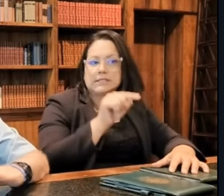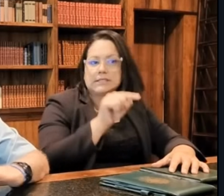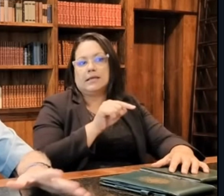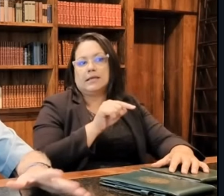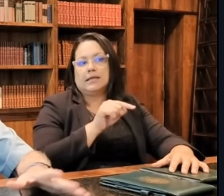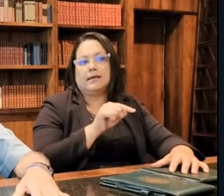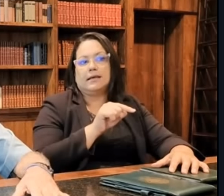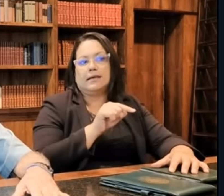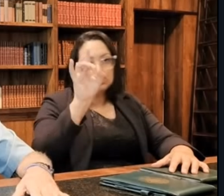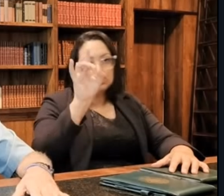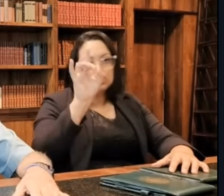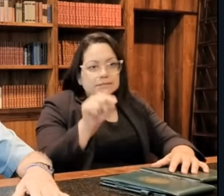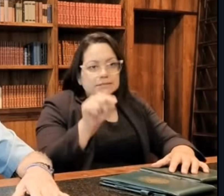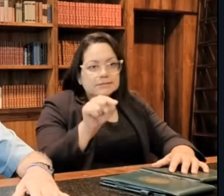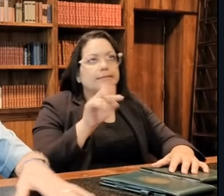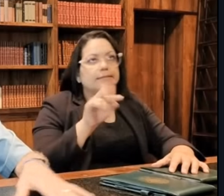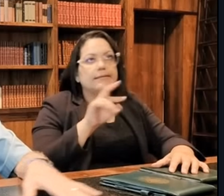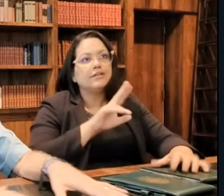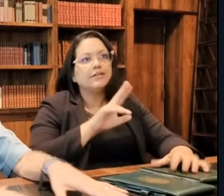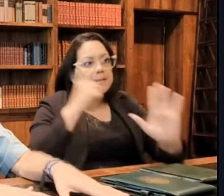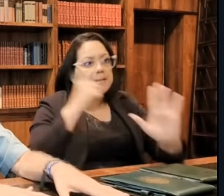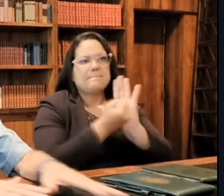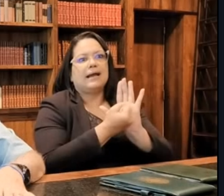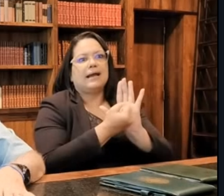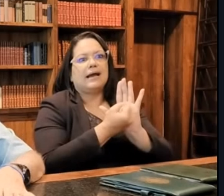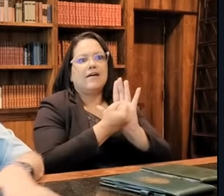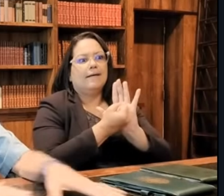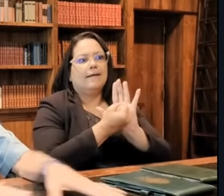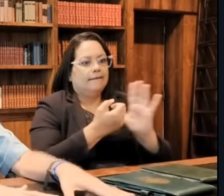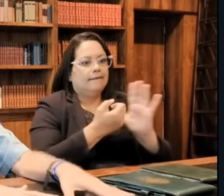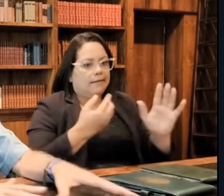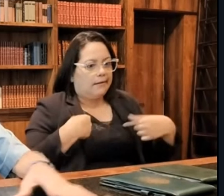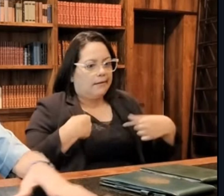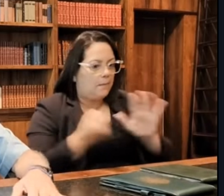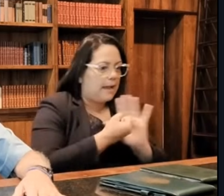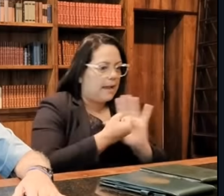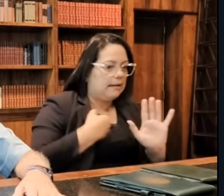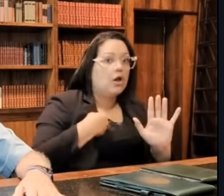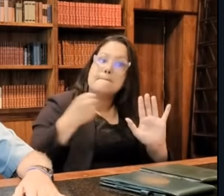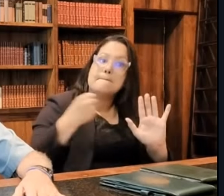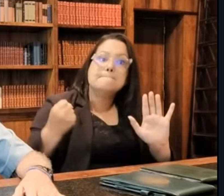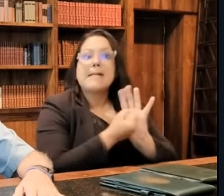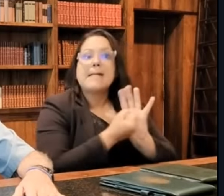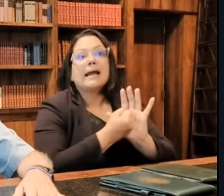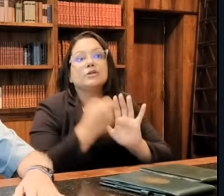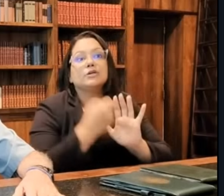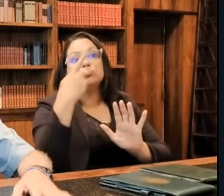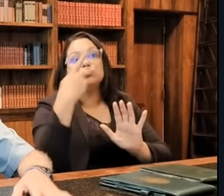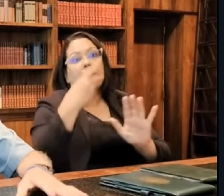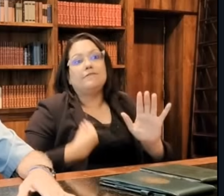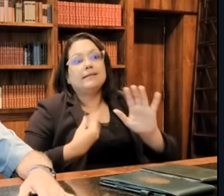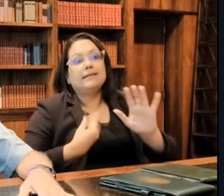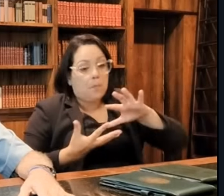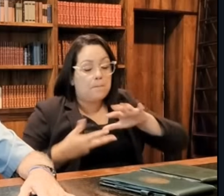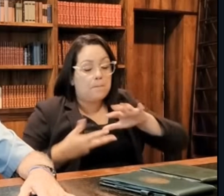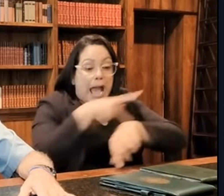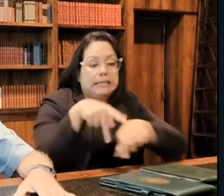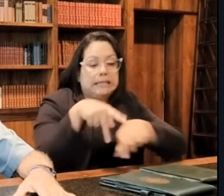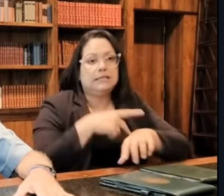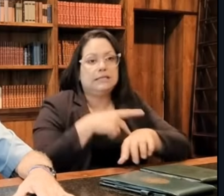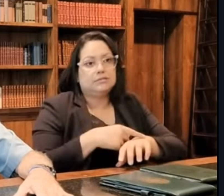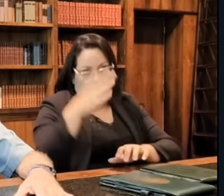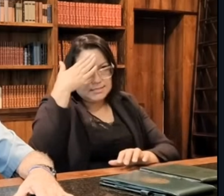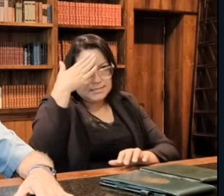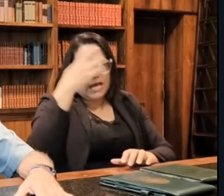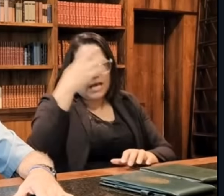o país a vida toda. Vocês estão vendo quem deve comparecer aqui domingo, lá na presidência, por ocasião